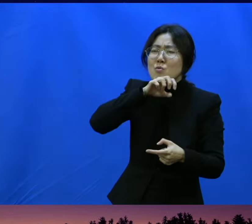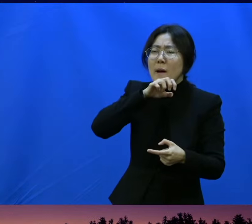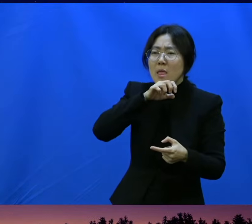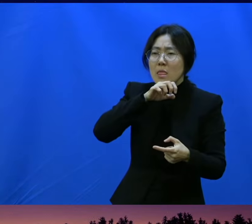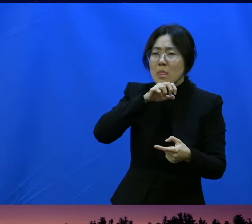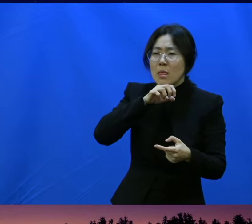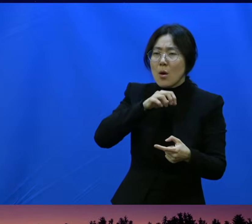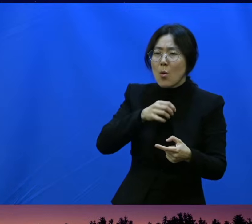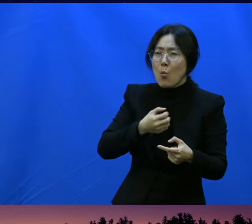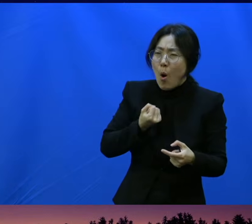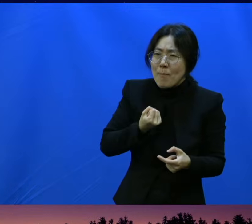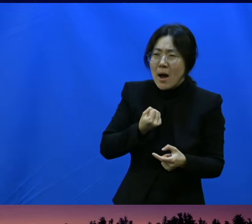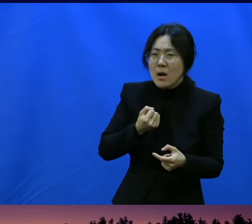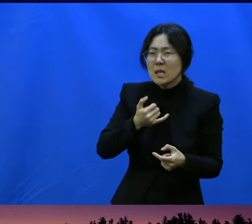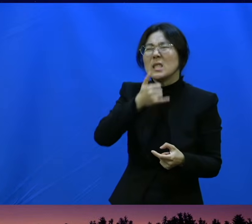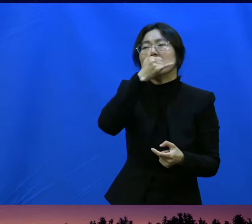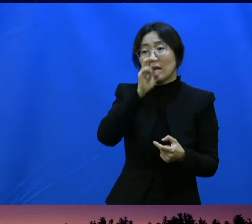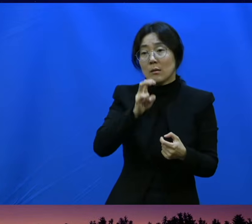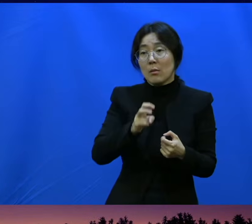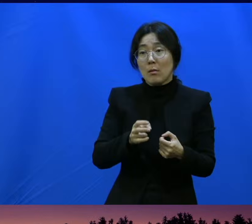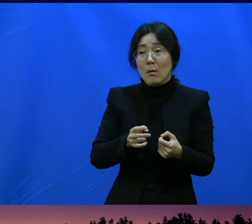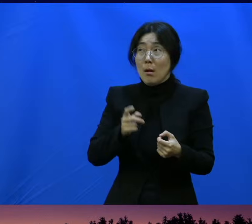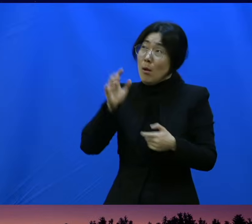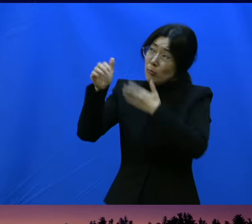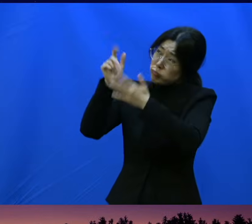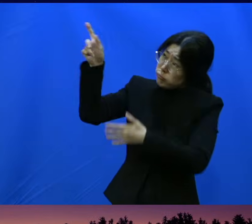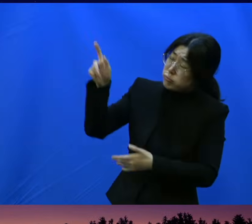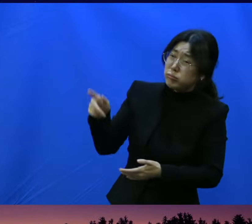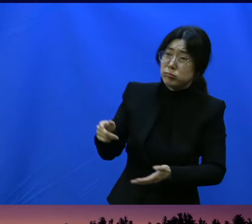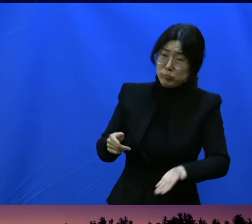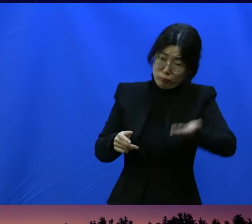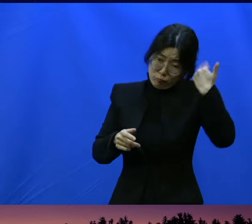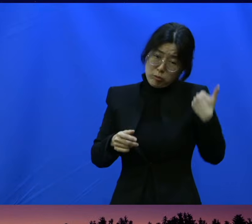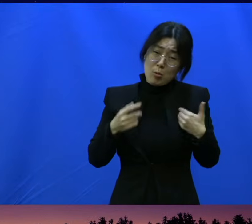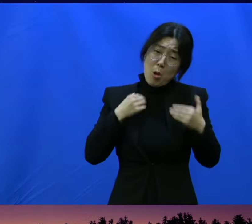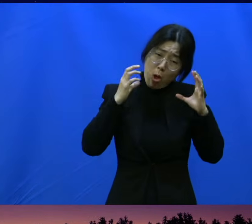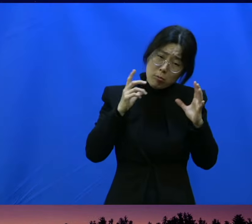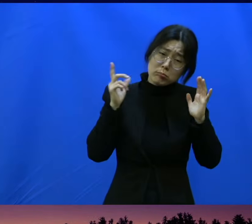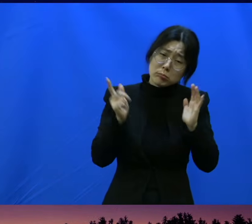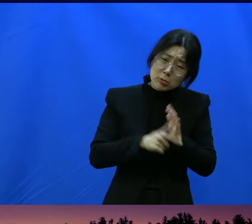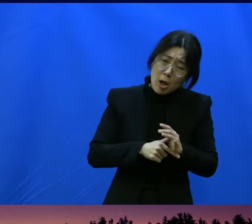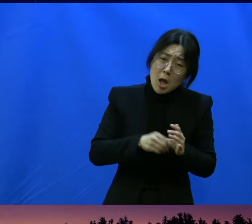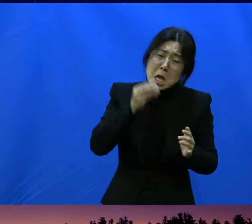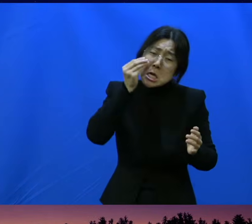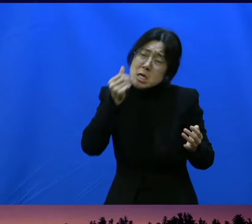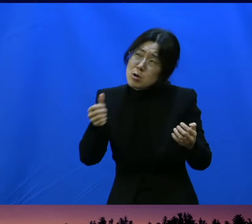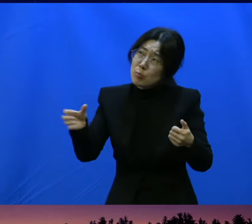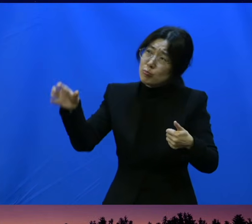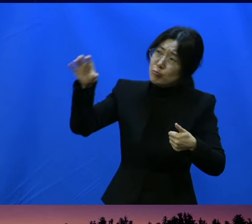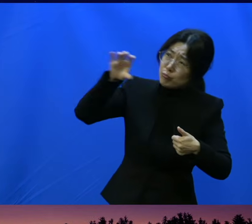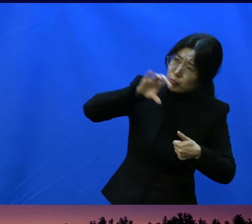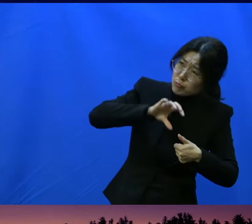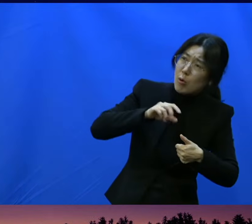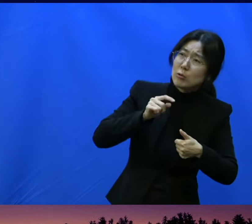기름 부어 받을 때는 언제고 주실 때 언제고 이렇게 나를 코너로 모십니까?